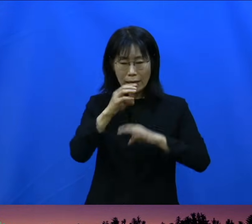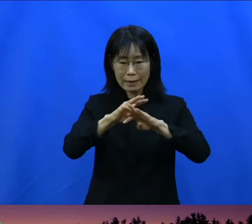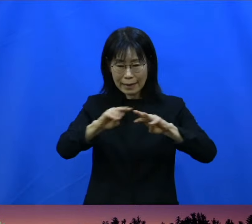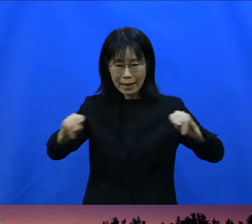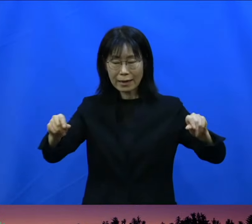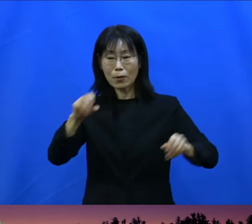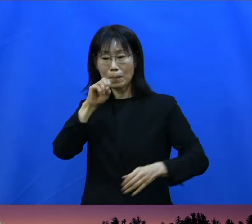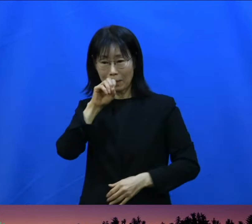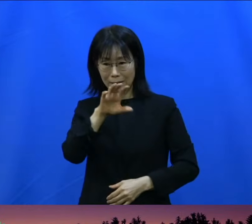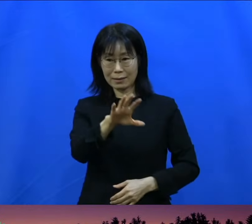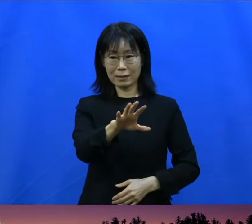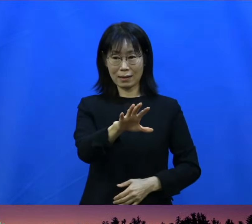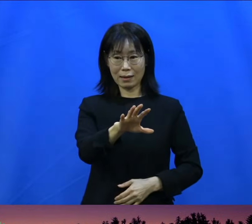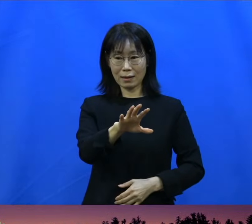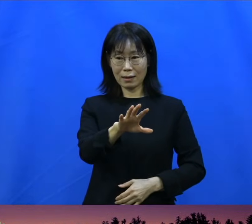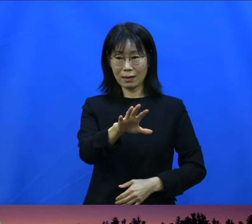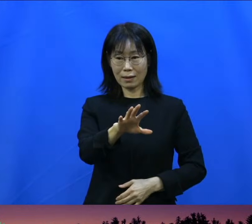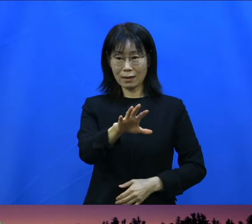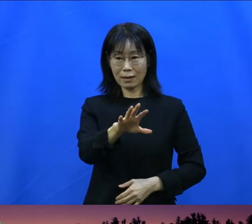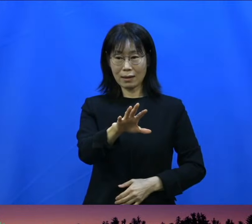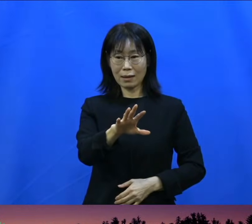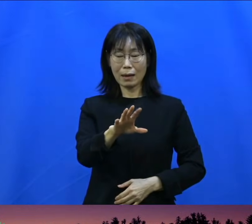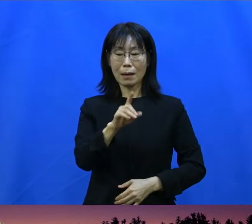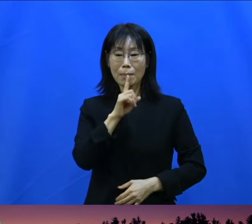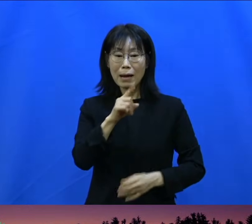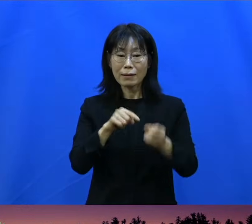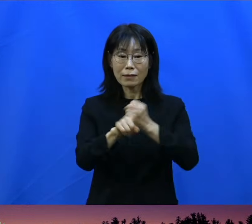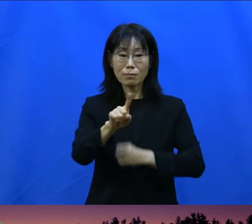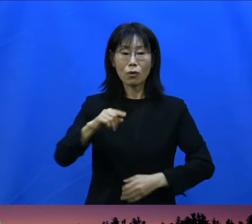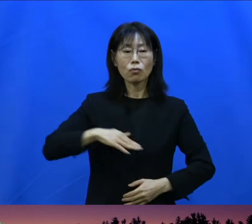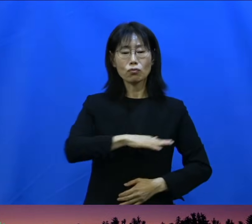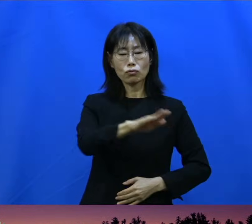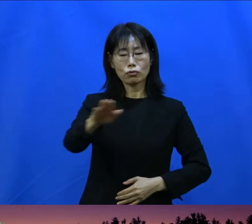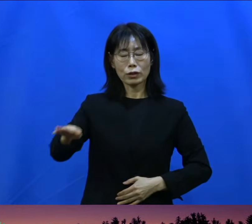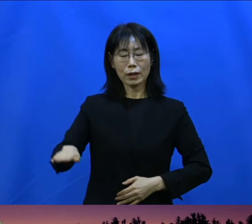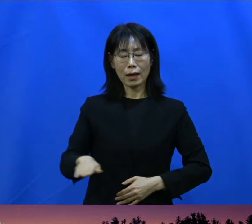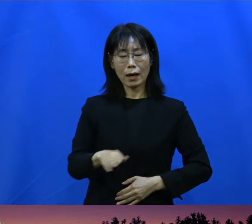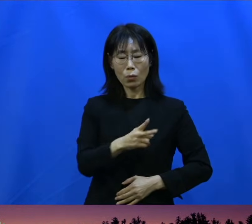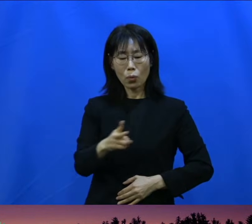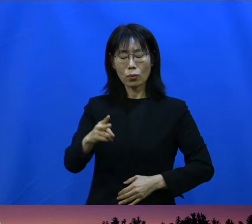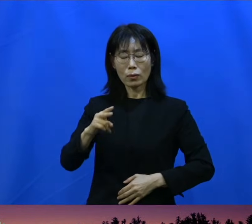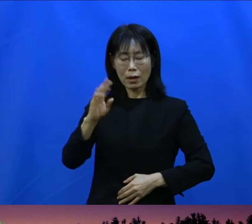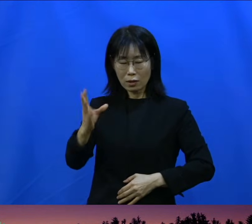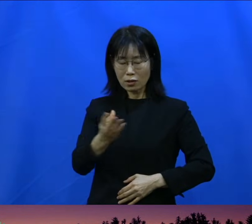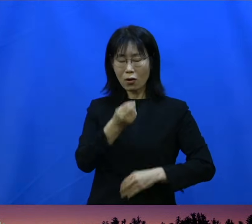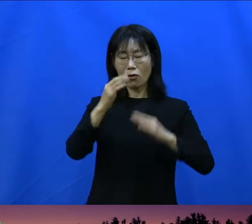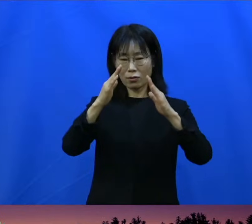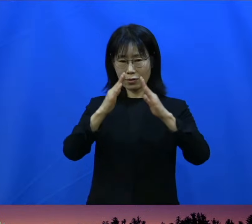우리가 성전이잖아요.